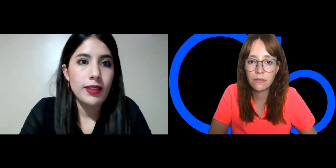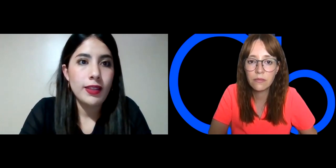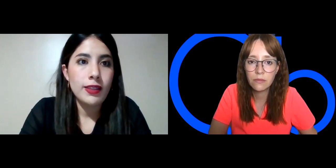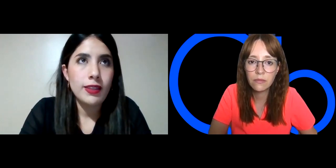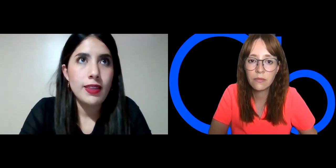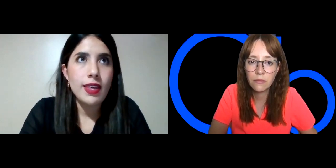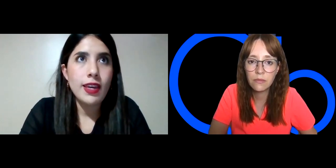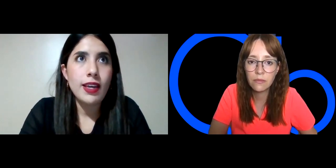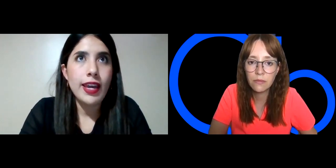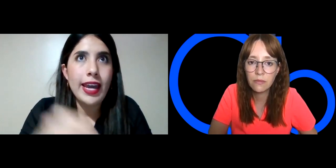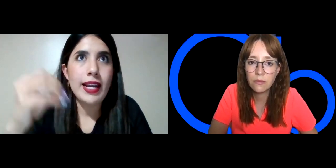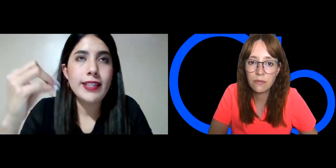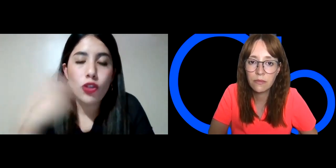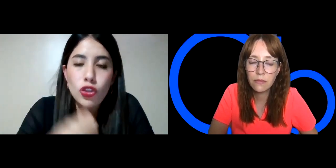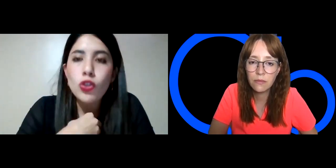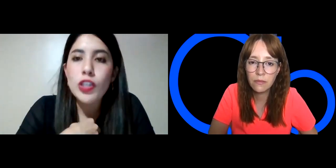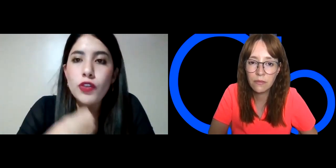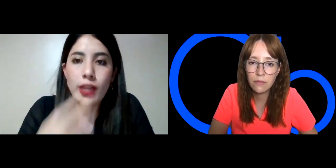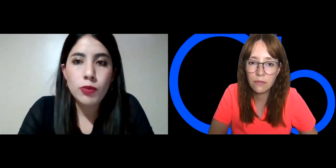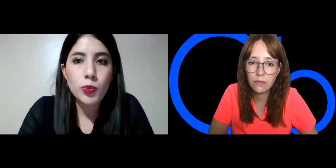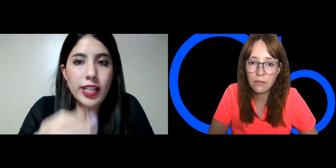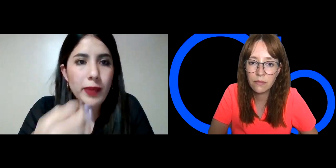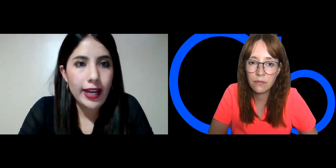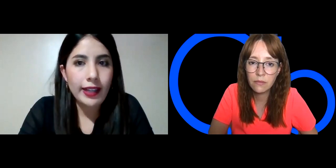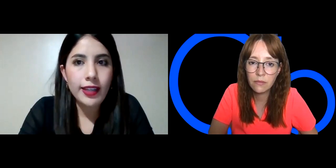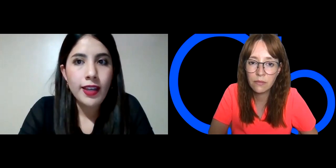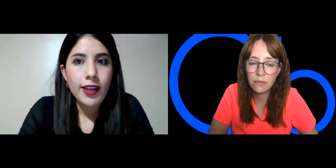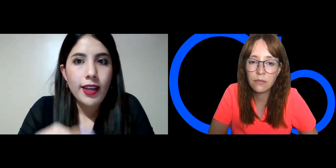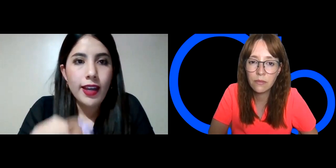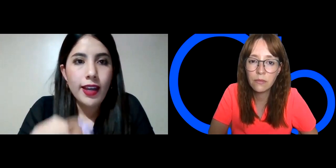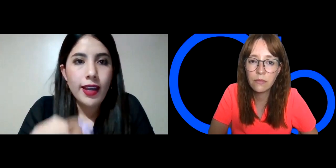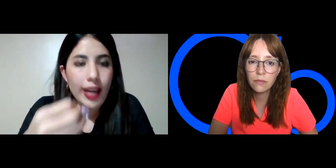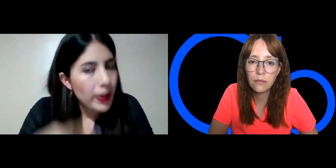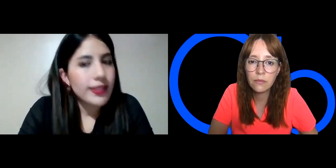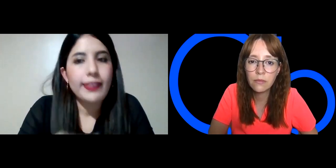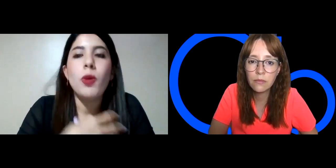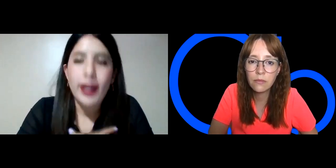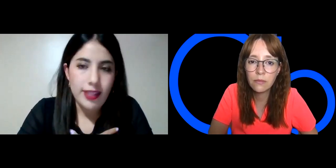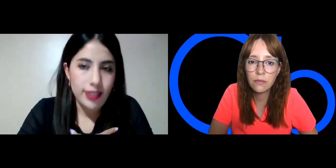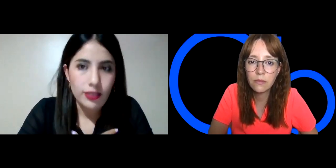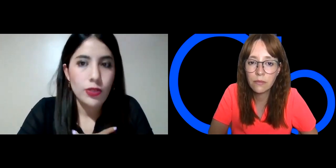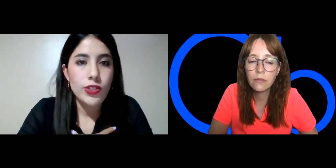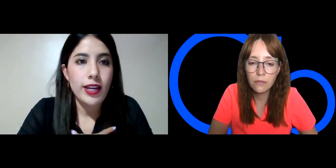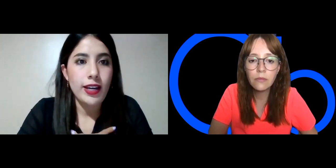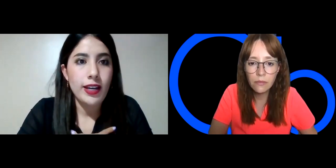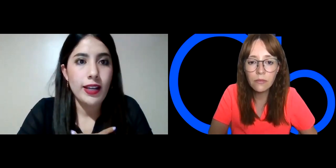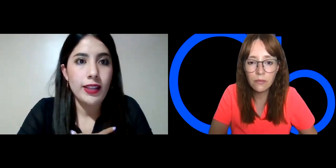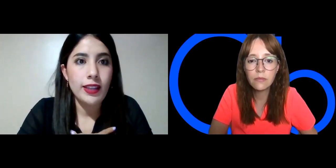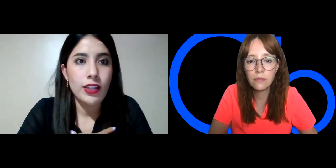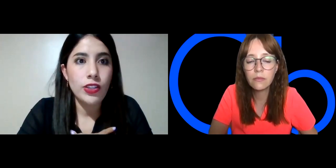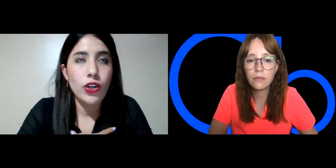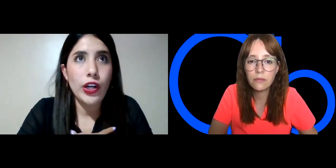sea, si nosotros nos esforzamos por explicarle, el paciente lo va a agradecer. O